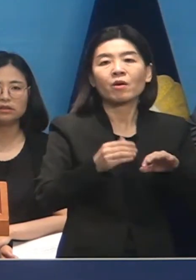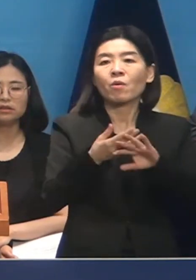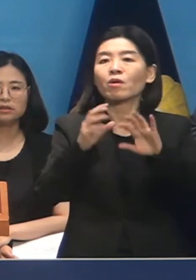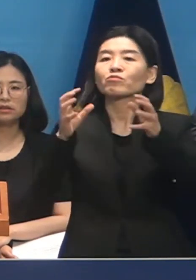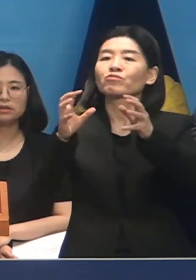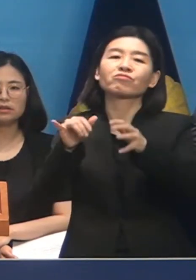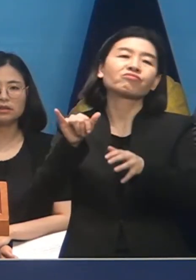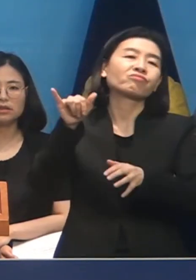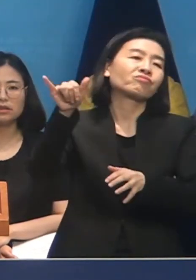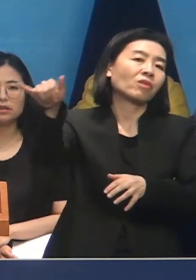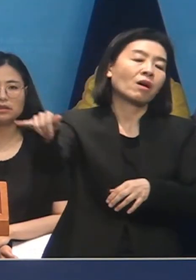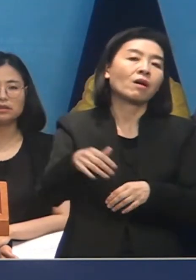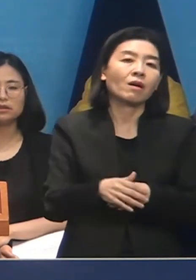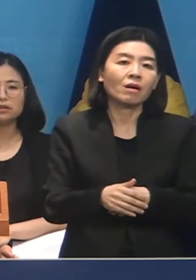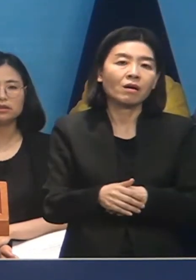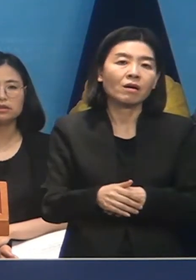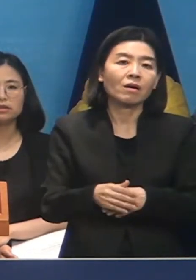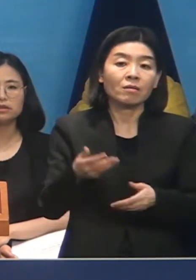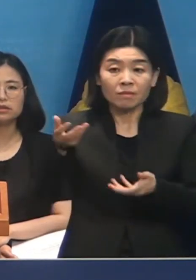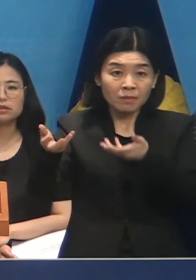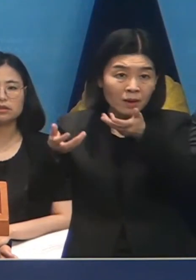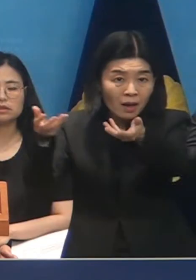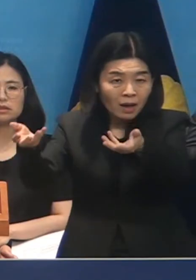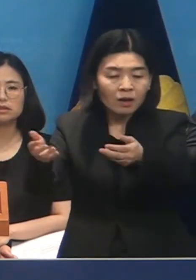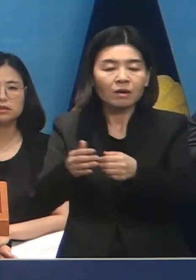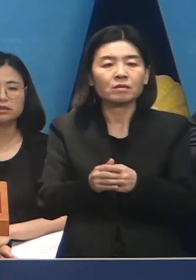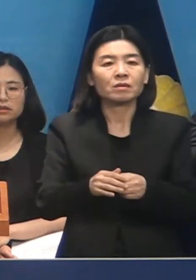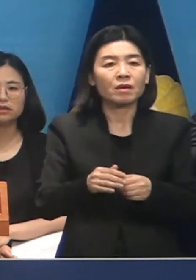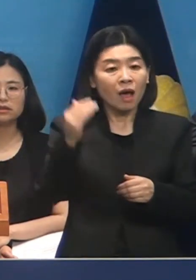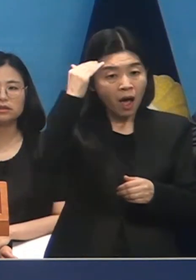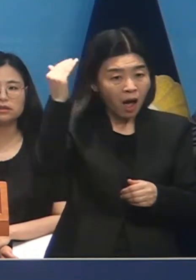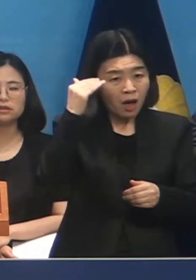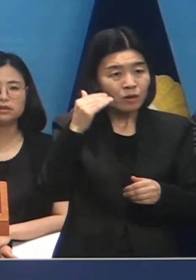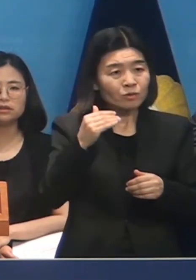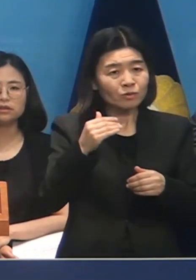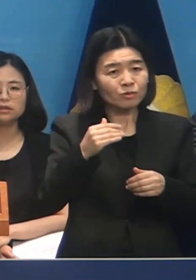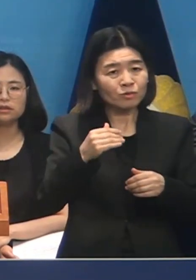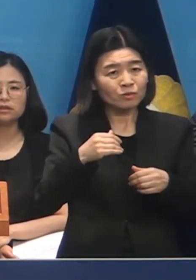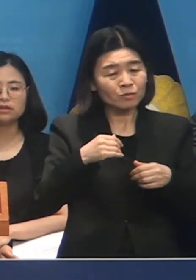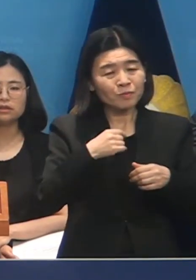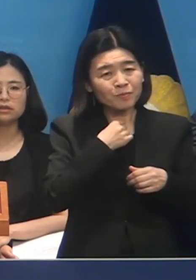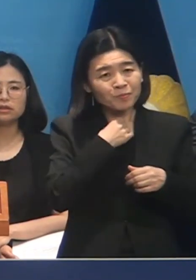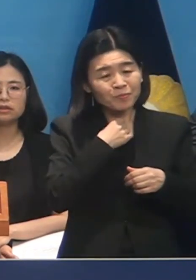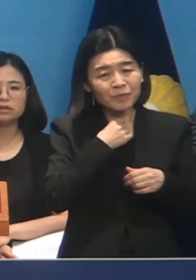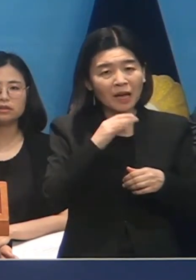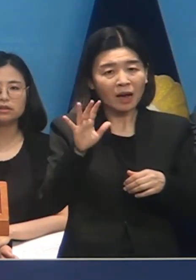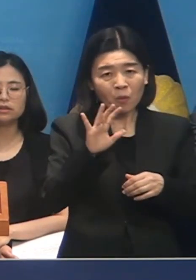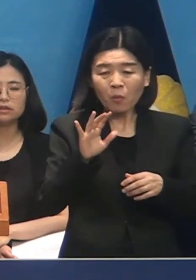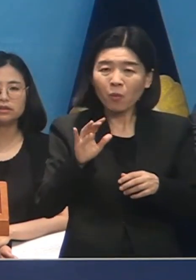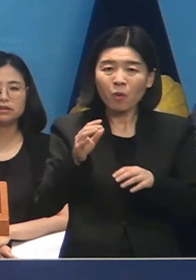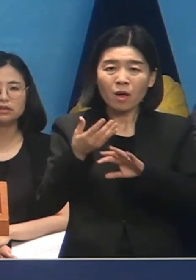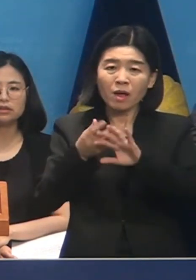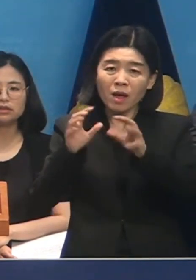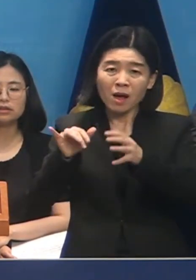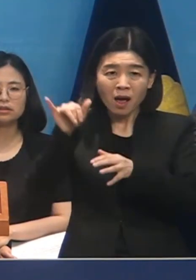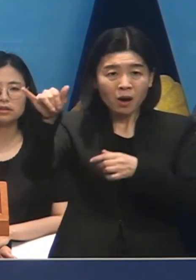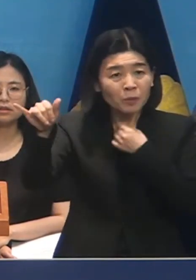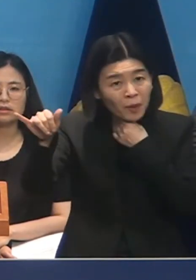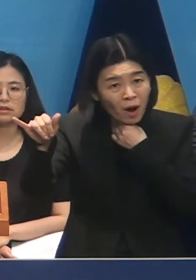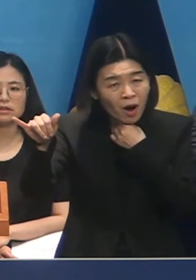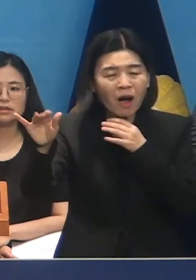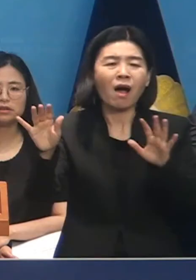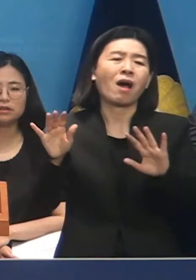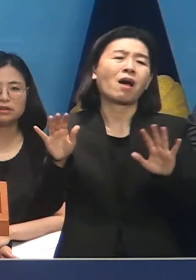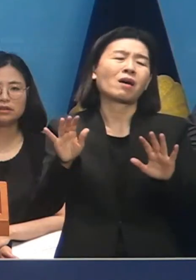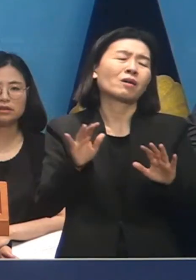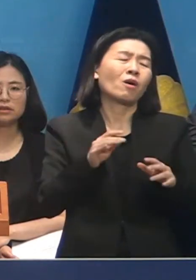실정입니다. 과연 그들이 나가고 싶어서 대한민국을 떠날까요? 아니면 자기도 정말 나가고 싶지